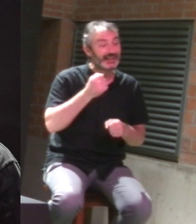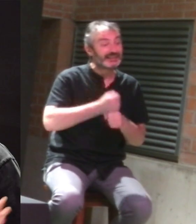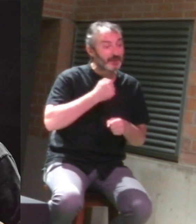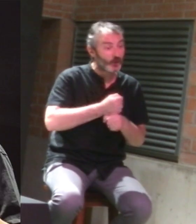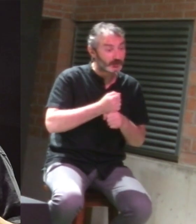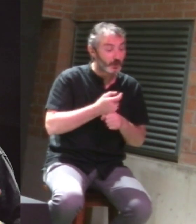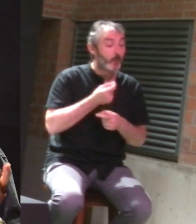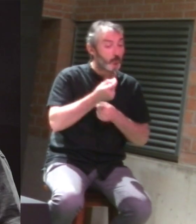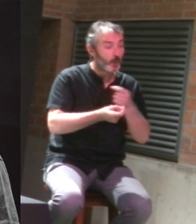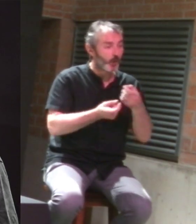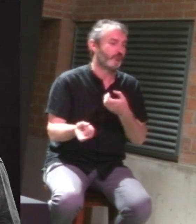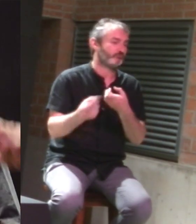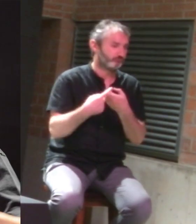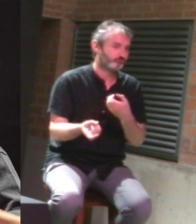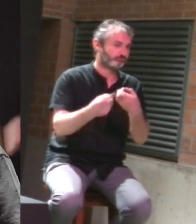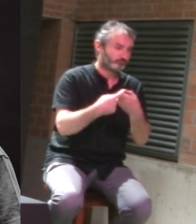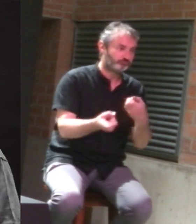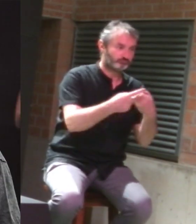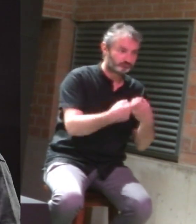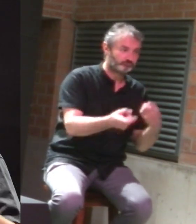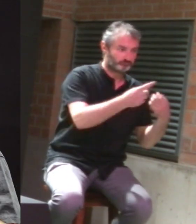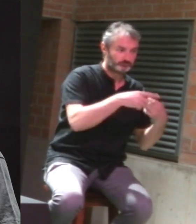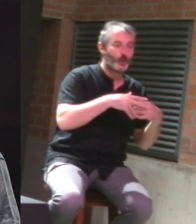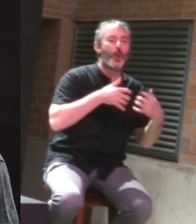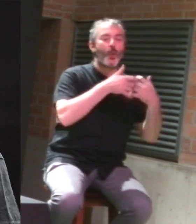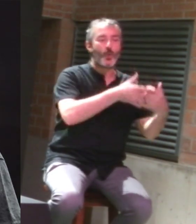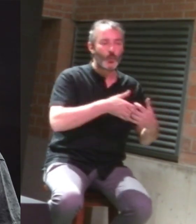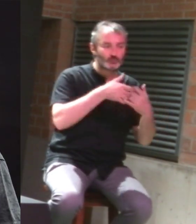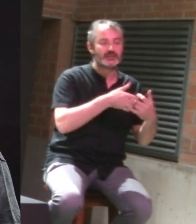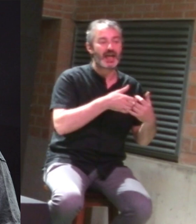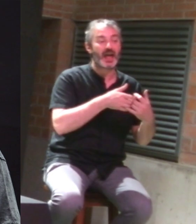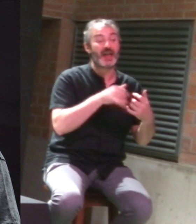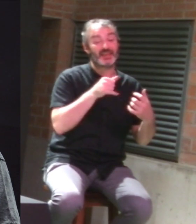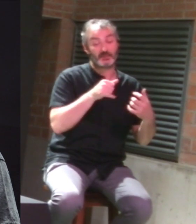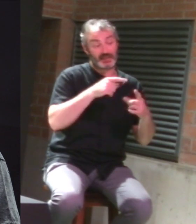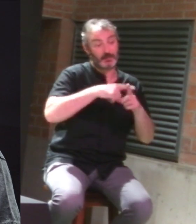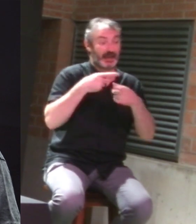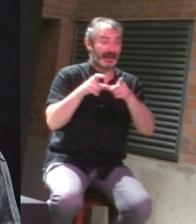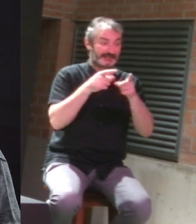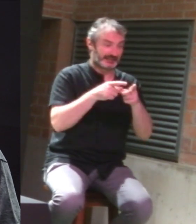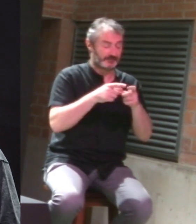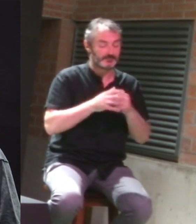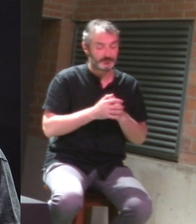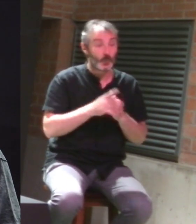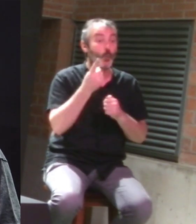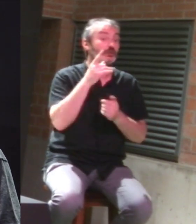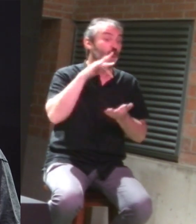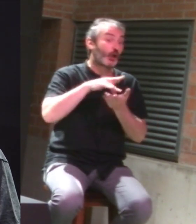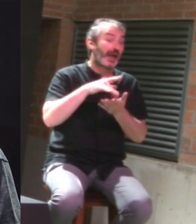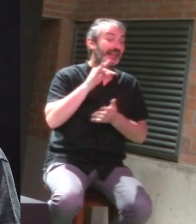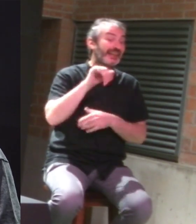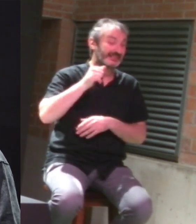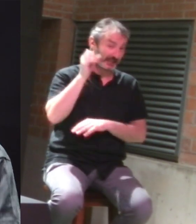fueron incorporando poco a poco a estas sociedades más de lucha, más de clase, y en un meeting en el que